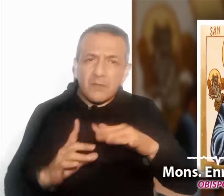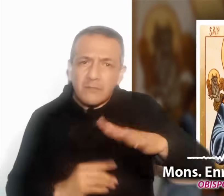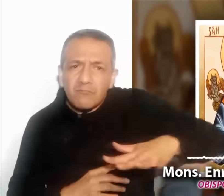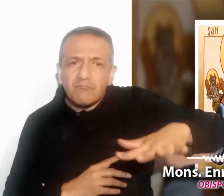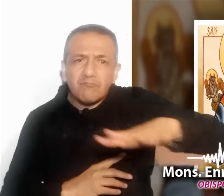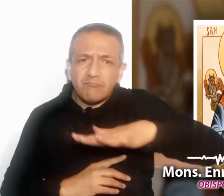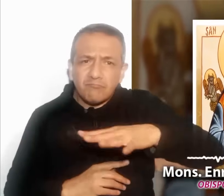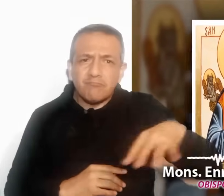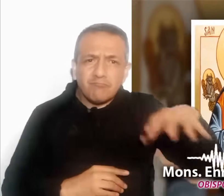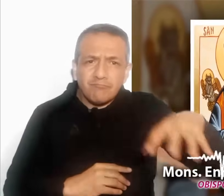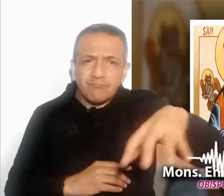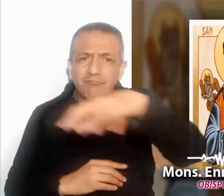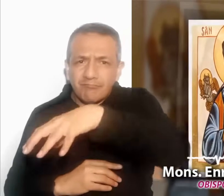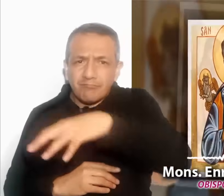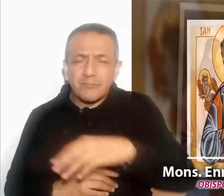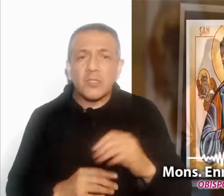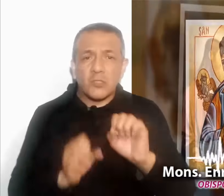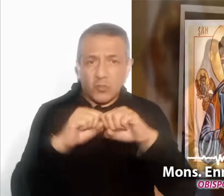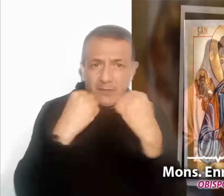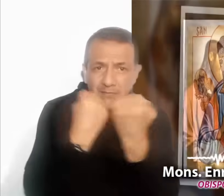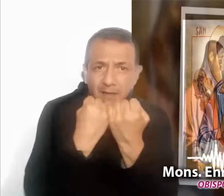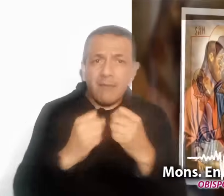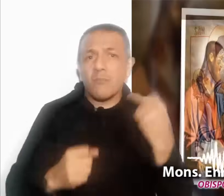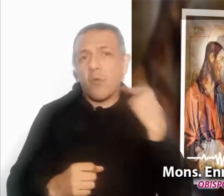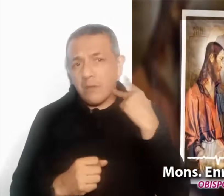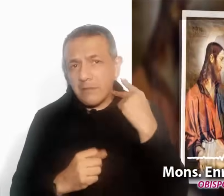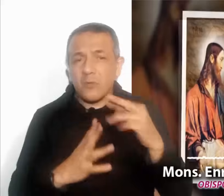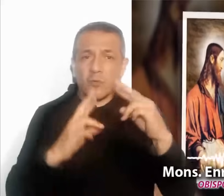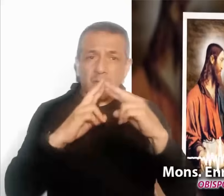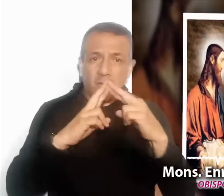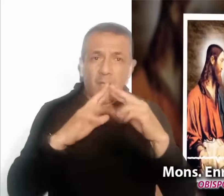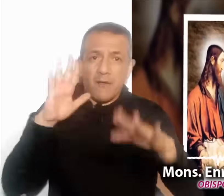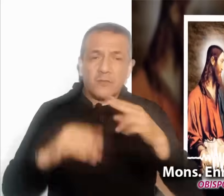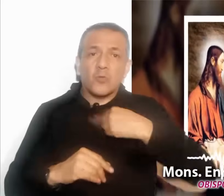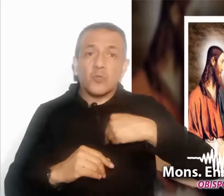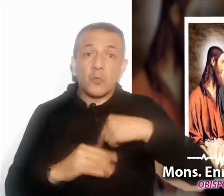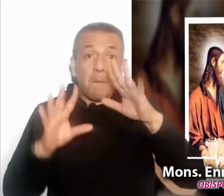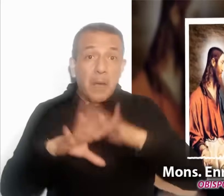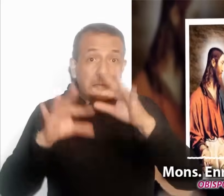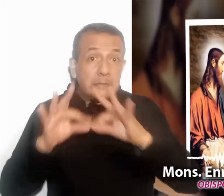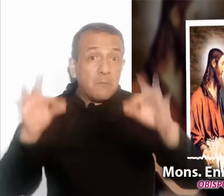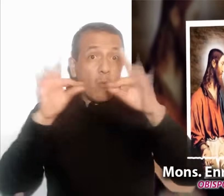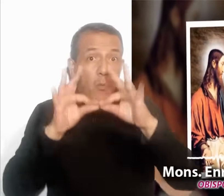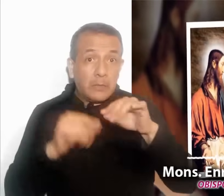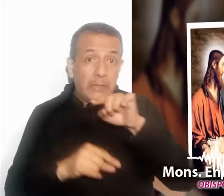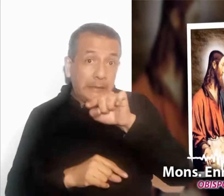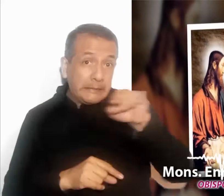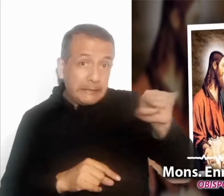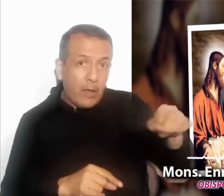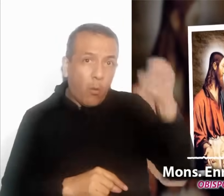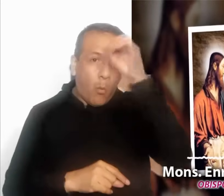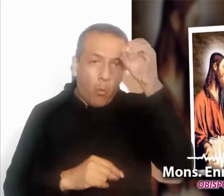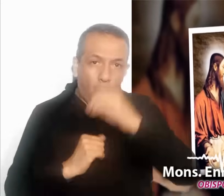sociales, políticos y aún religiosos, nos importa más lo que dicen y opinan los demás, el quedar